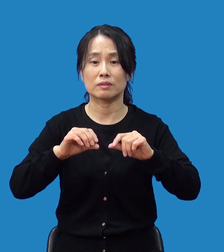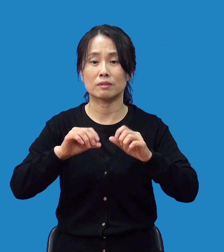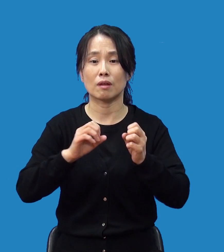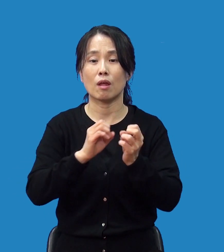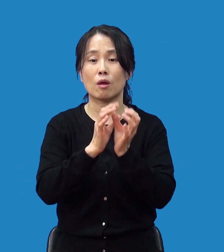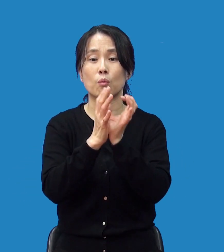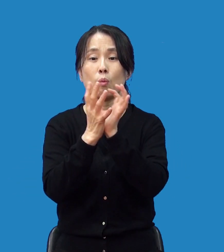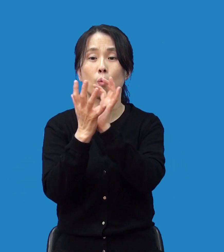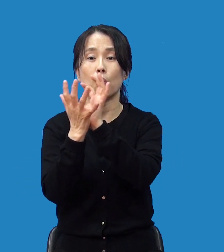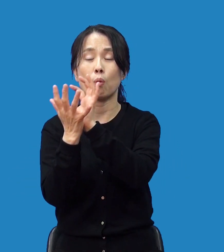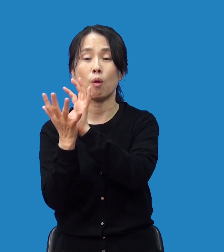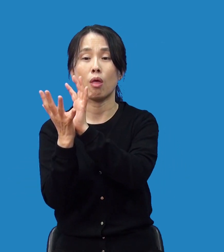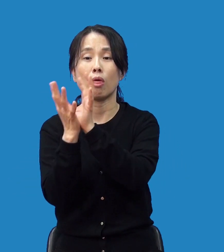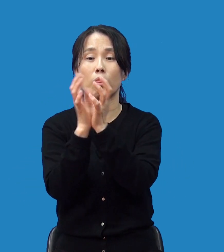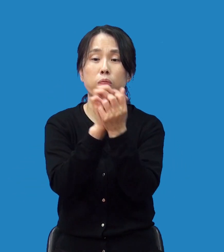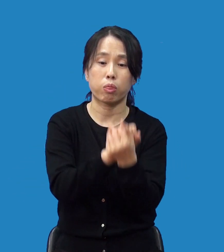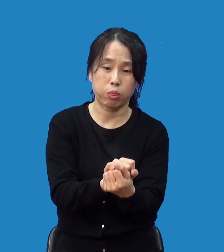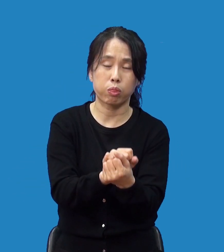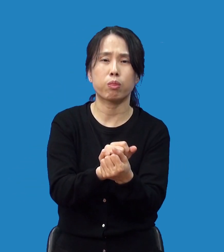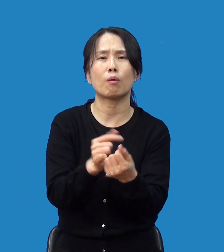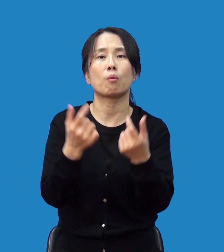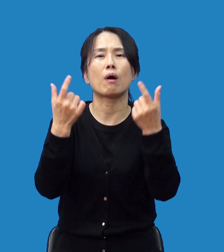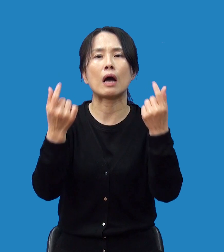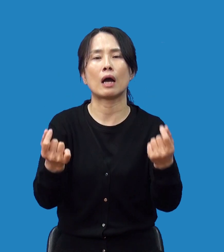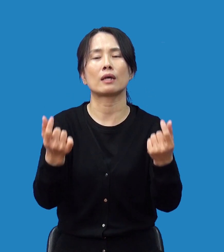시드는 꽃과 같다.